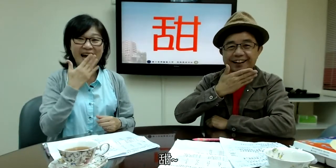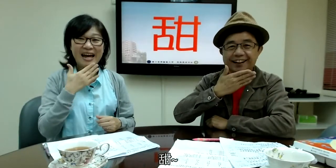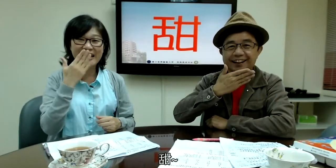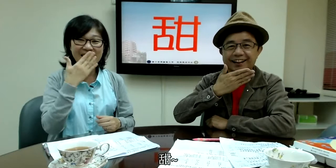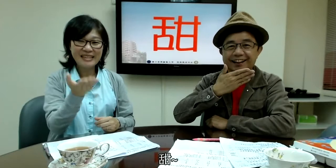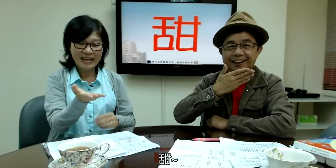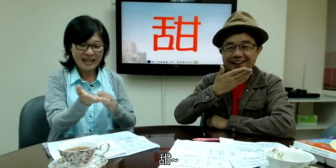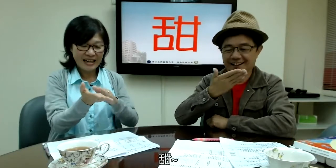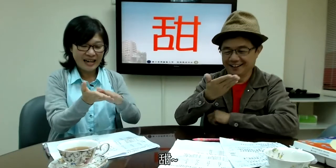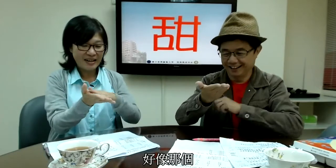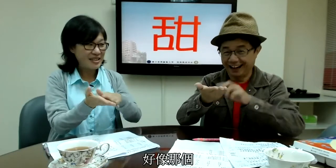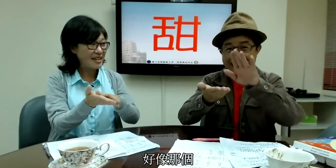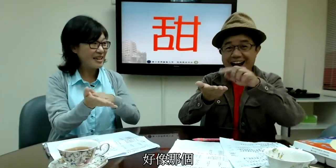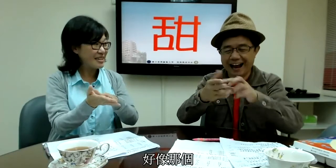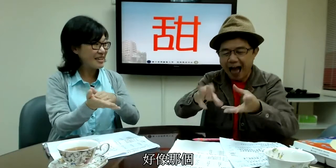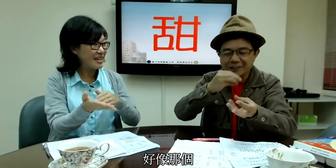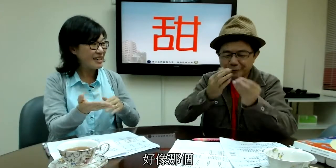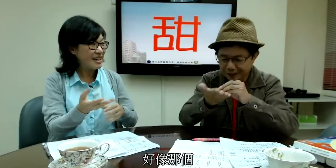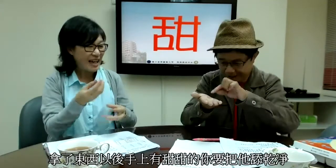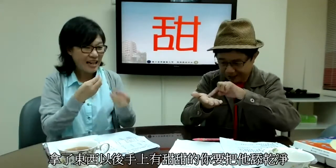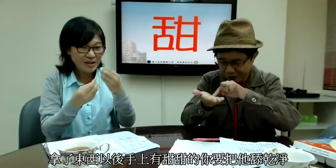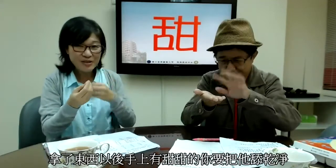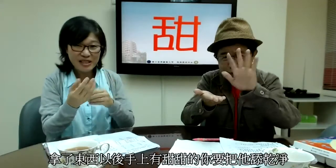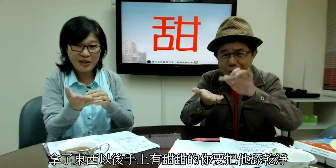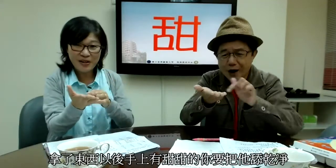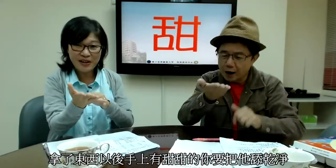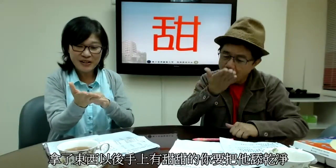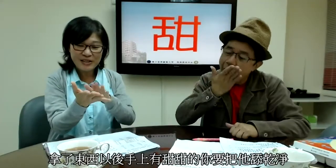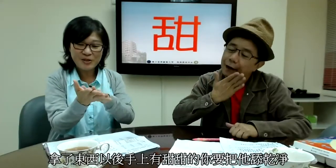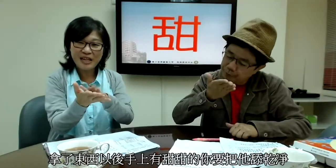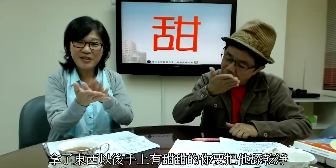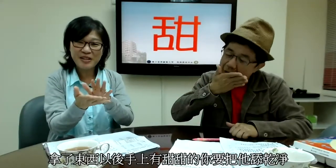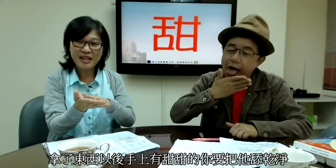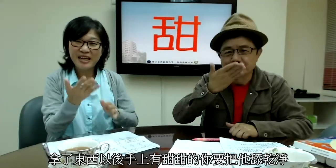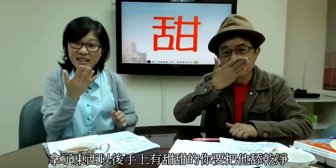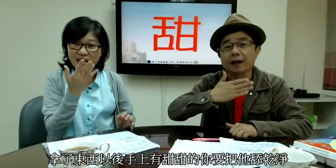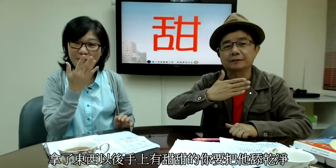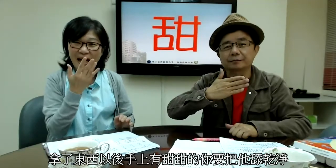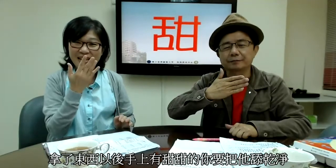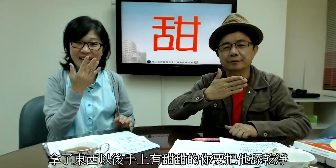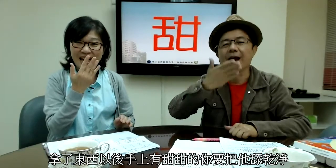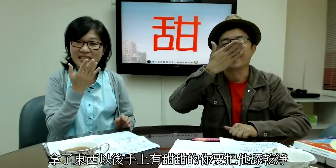甜，好像那个拿了东西以后哦，手上有甜甜的，你要把它舔干净，对不